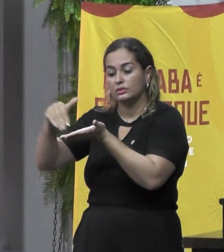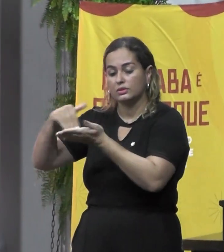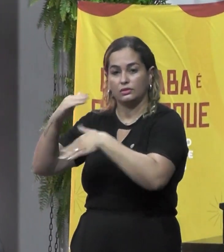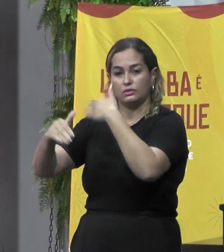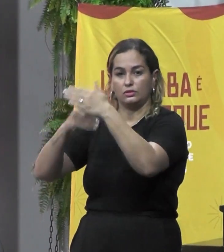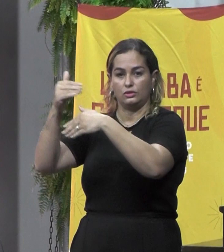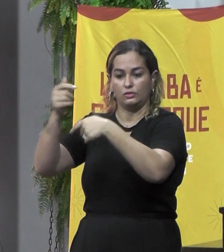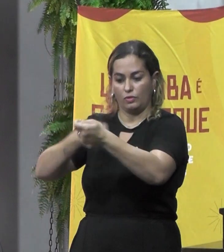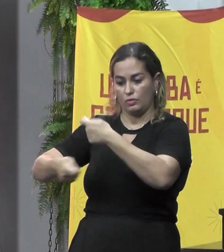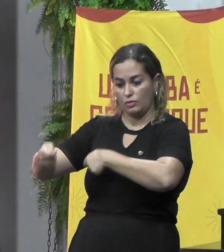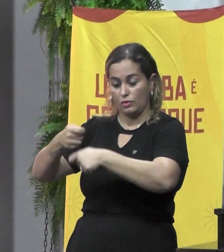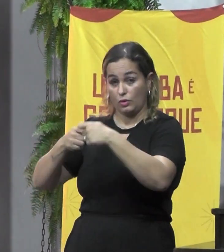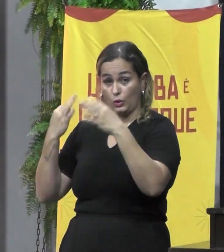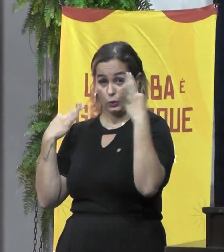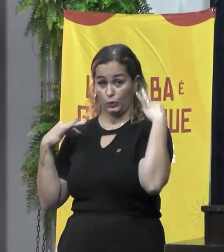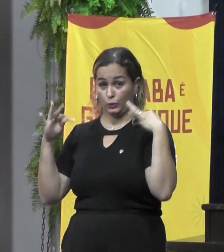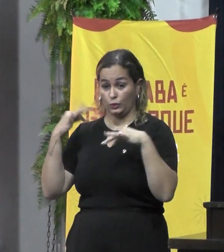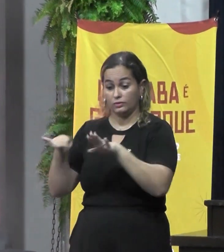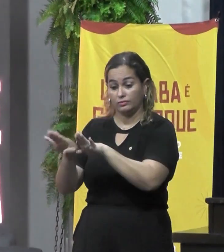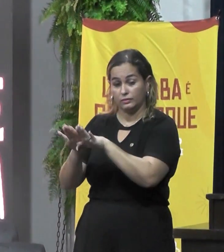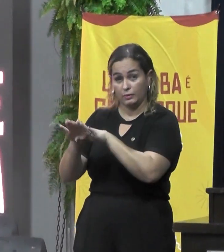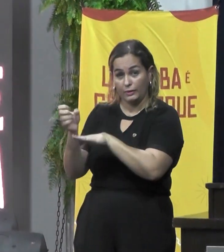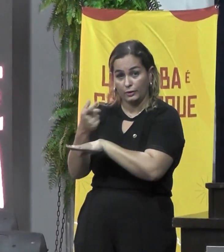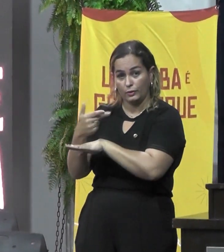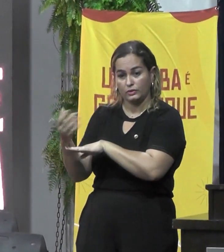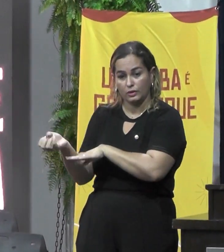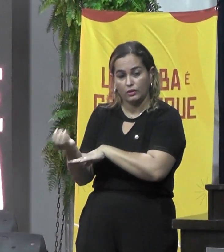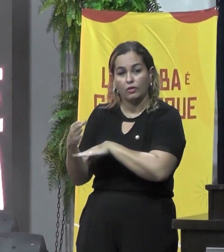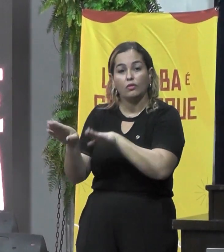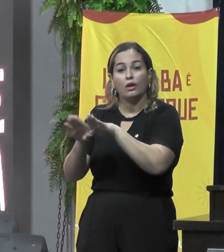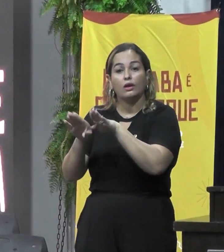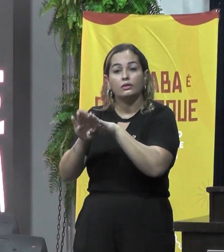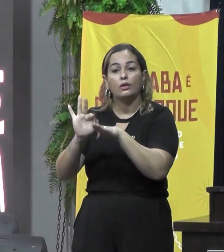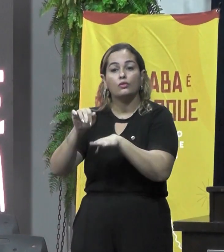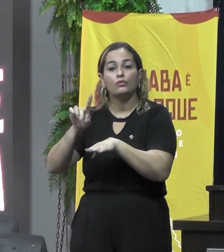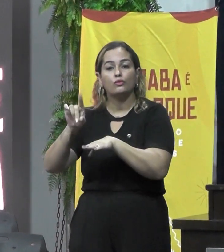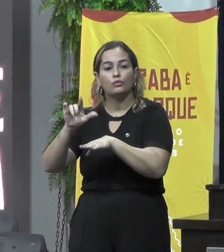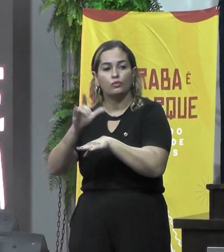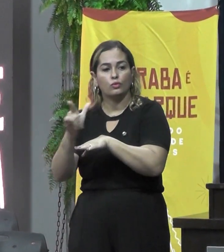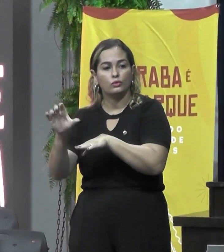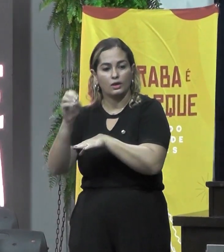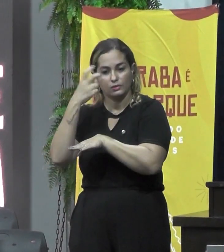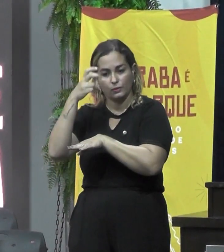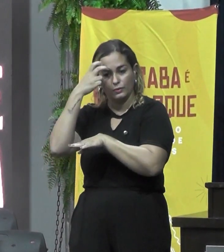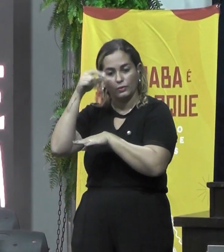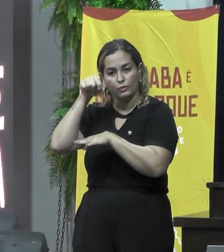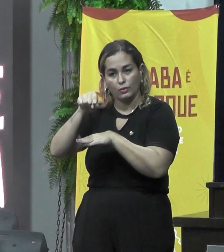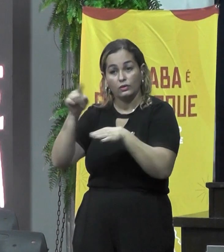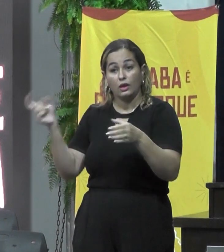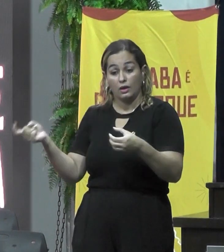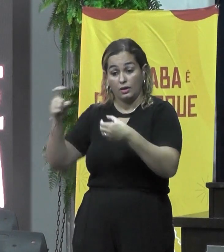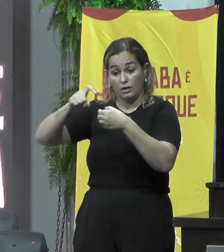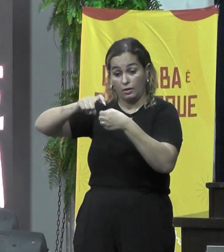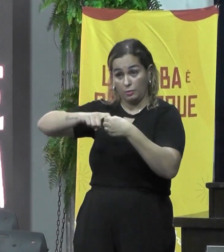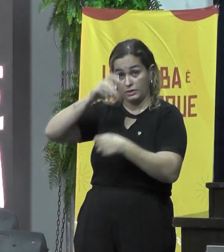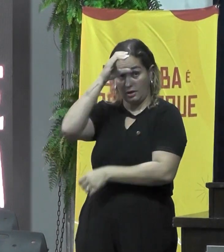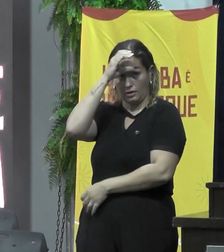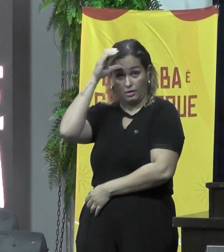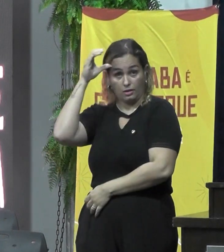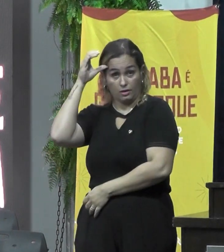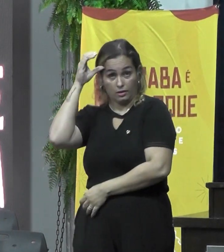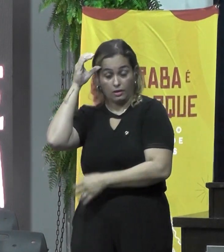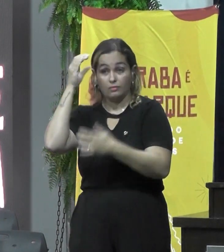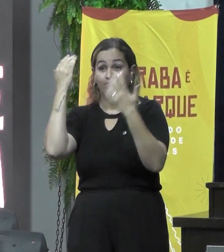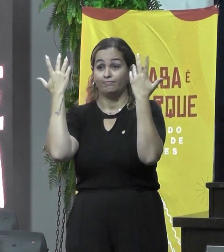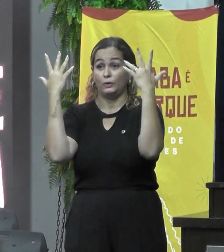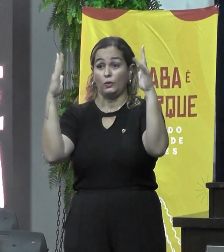Desenvolvimento Econômico, Turismo e Inovação e da Fundação Cultural de Uberaba, em parceria com a Câmara de Uberaba,